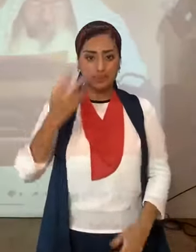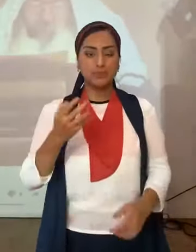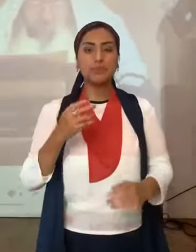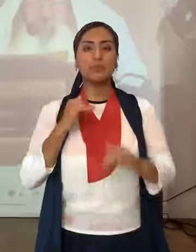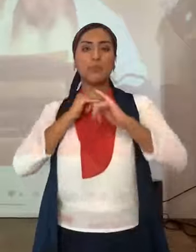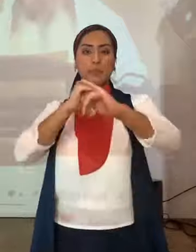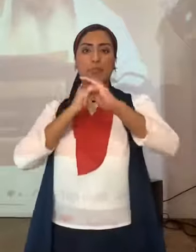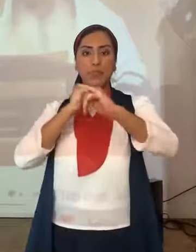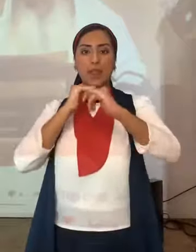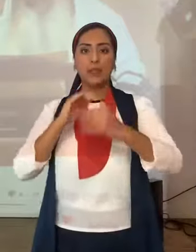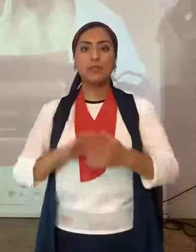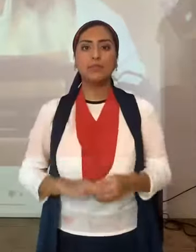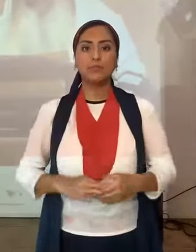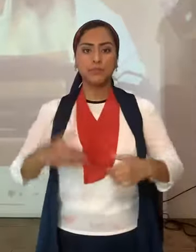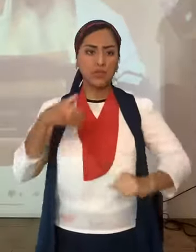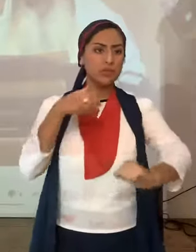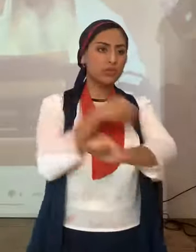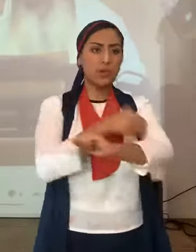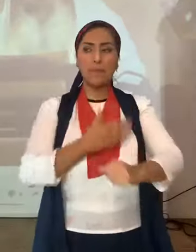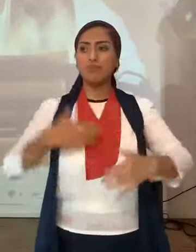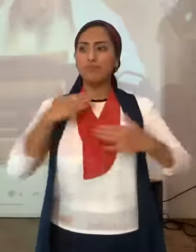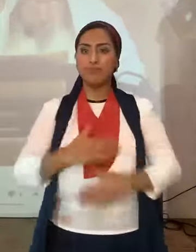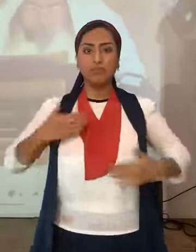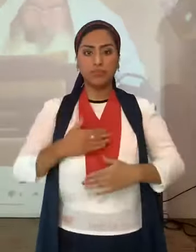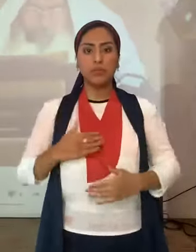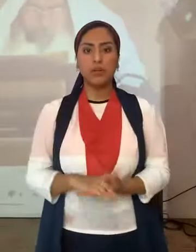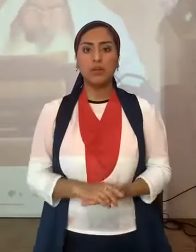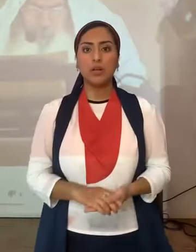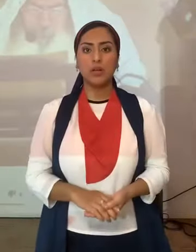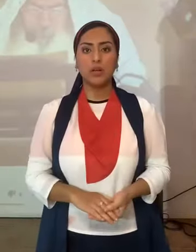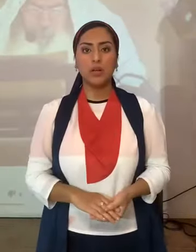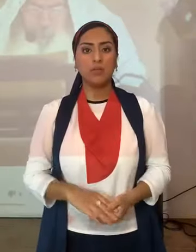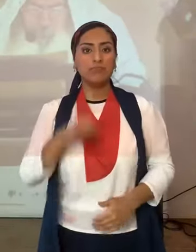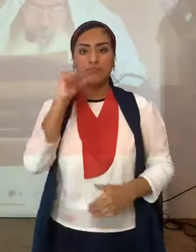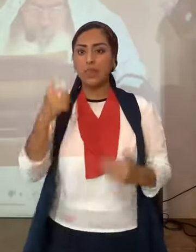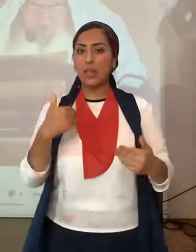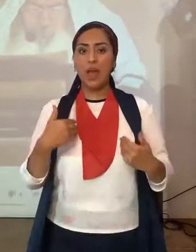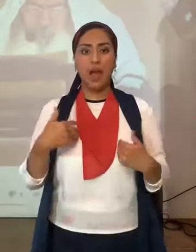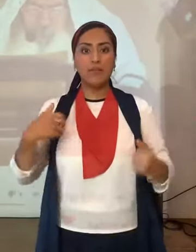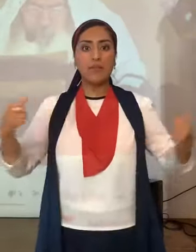el 7, por favor, pero bien fuerte con gozo. Amén.